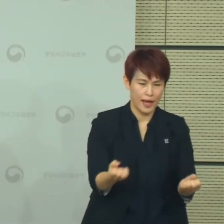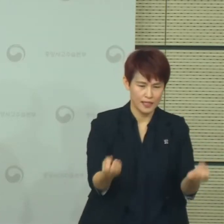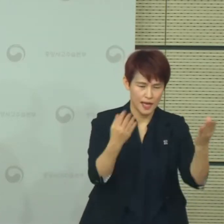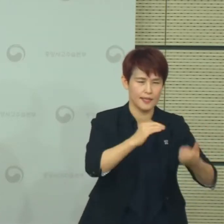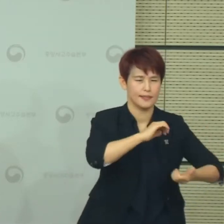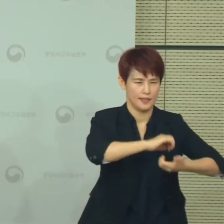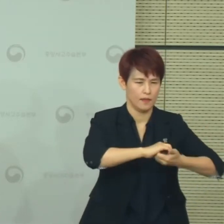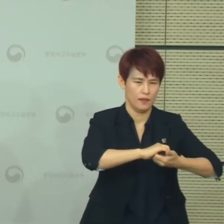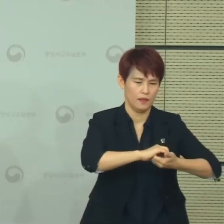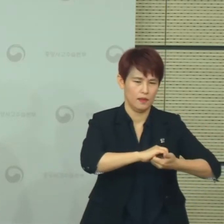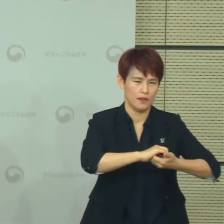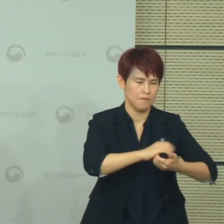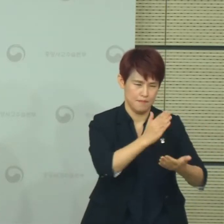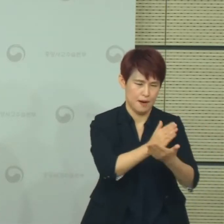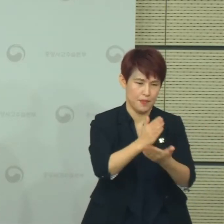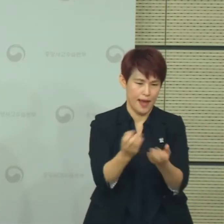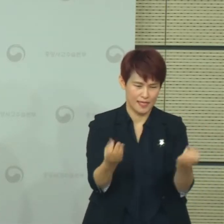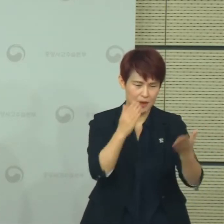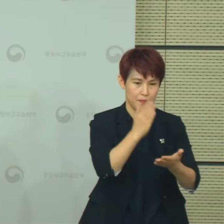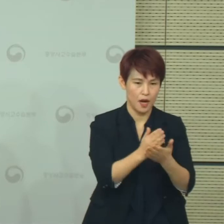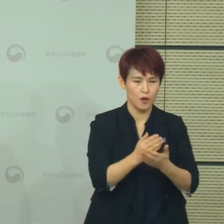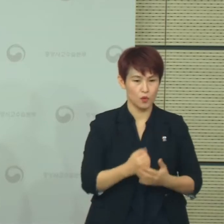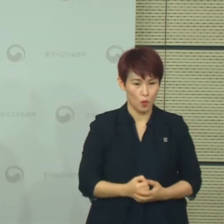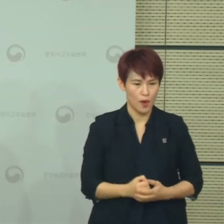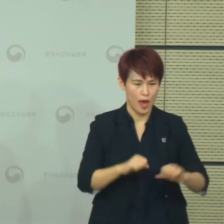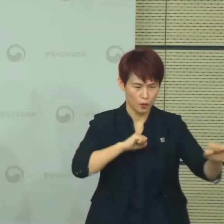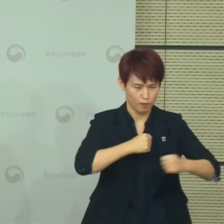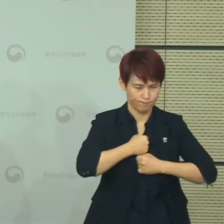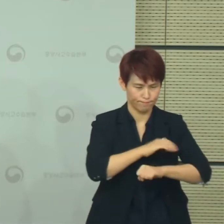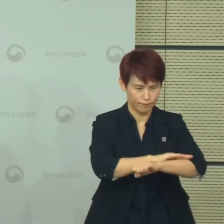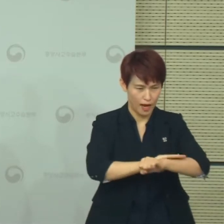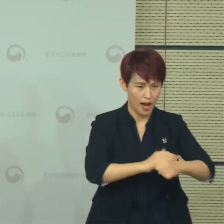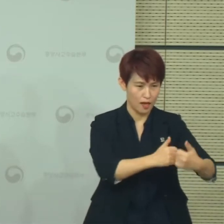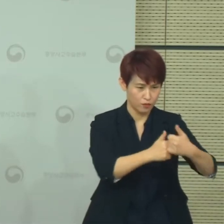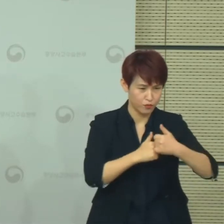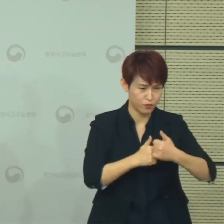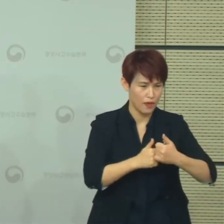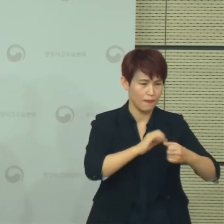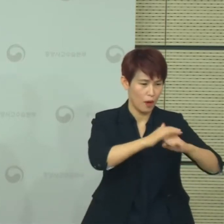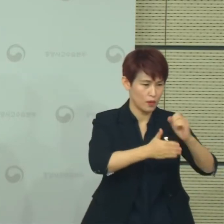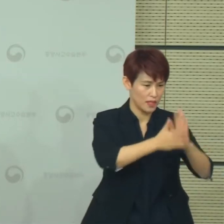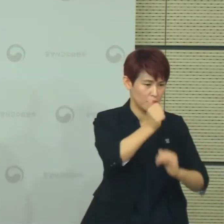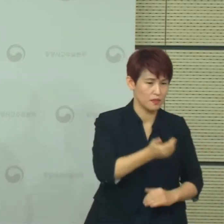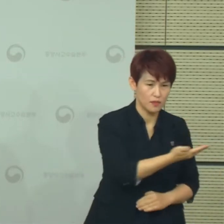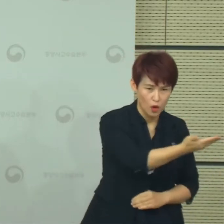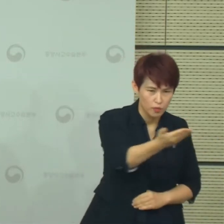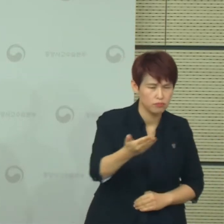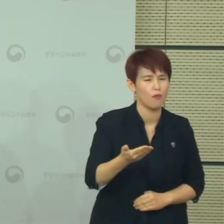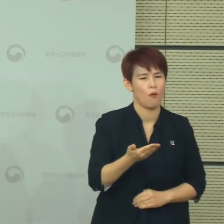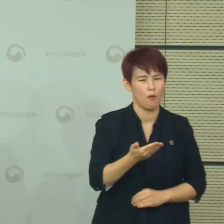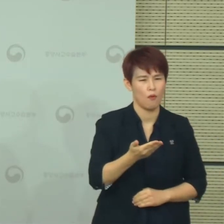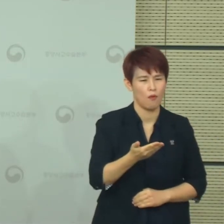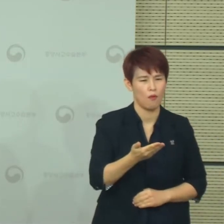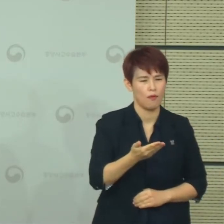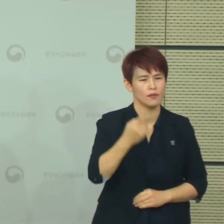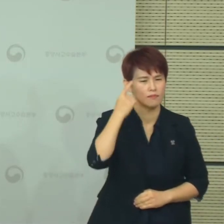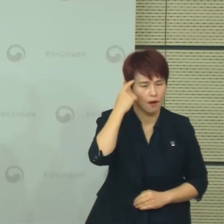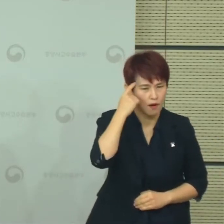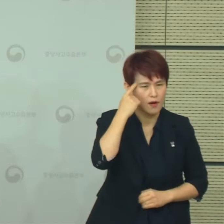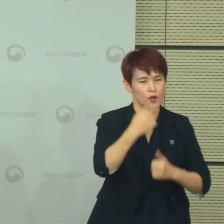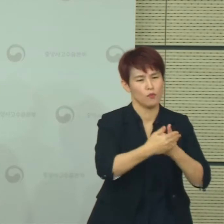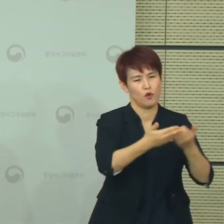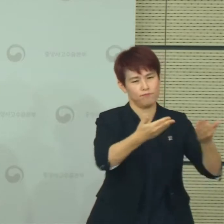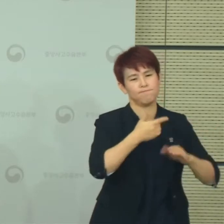등 중수본에서 요청한 행동 요령을 잘 따라주고 계신 대구 시민들의 성숙한 시민의식과